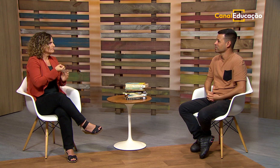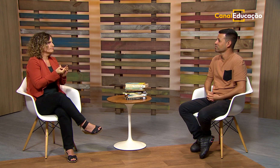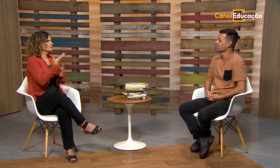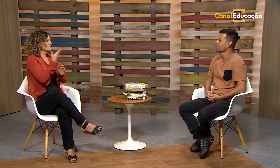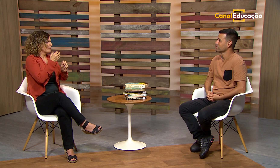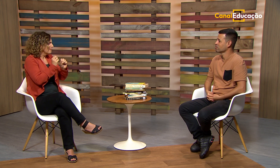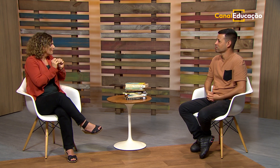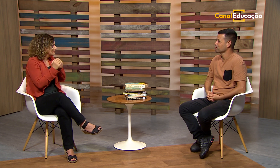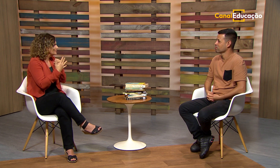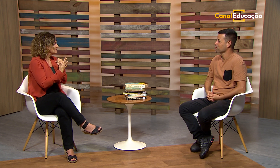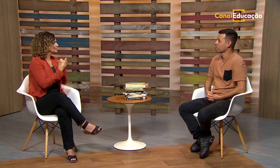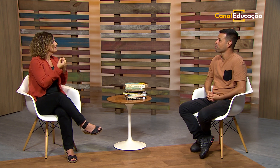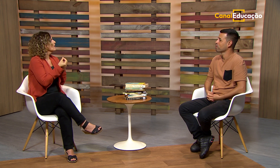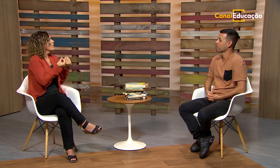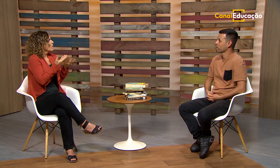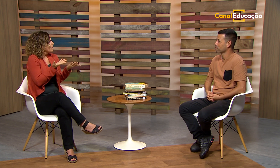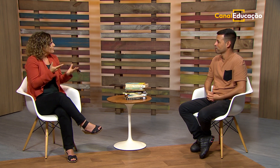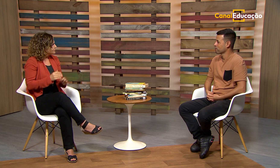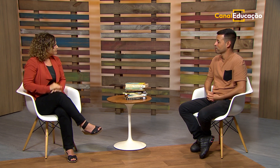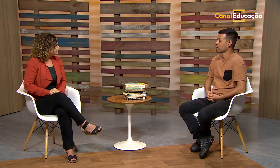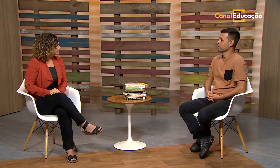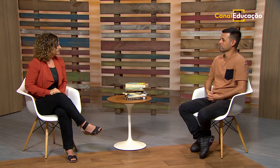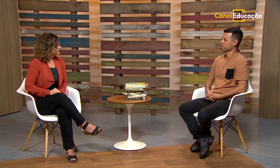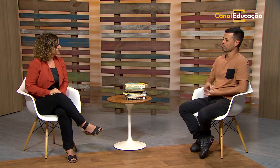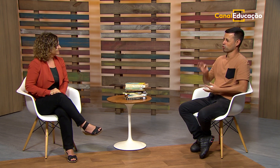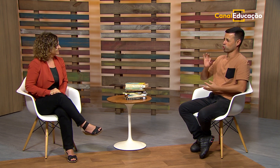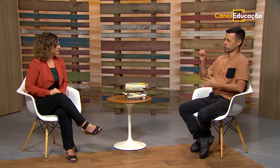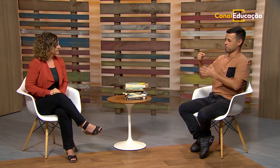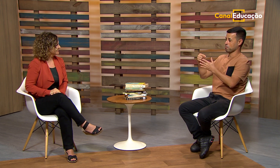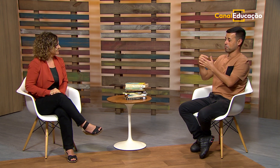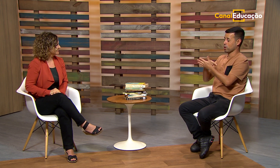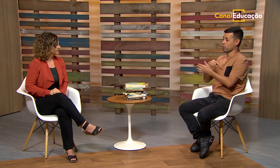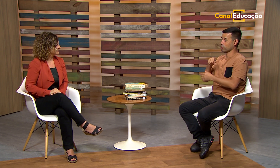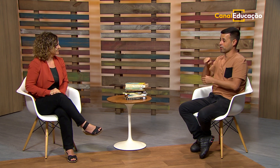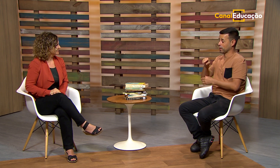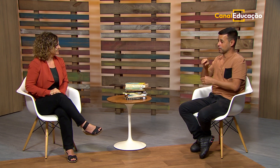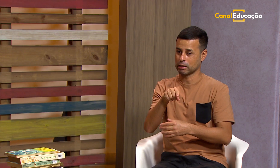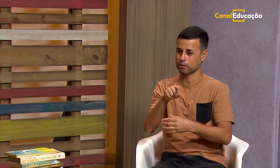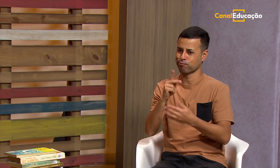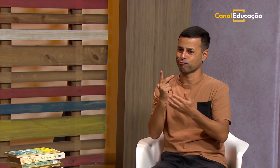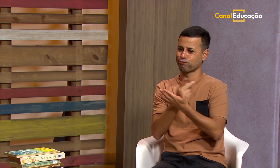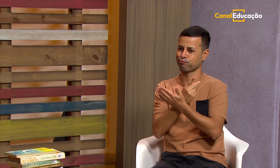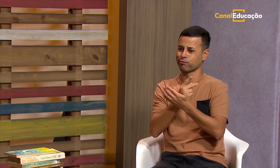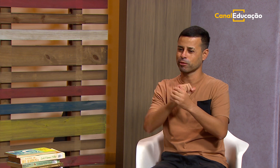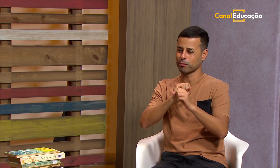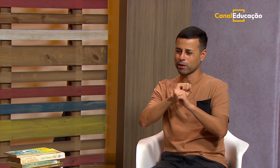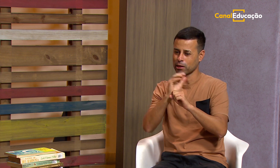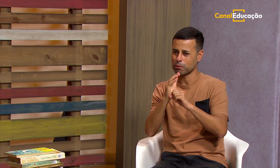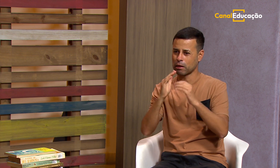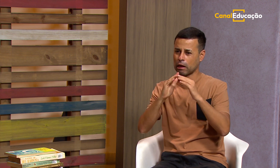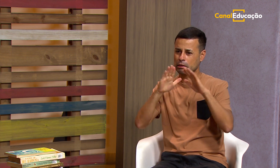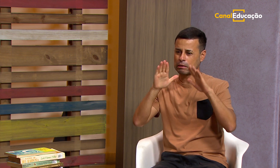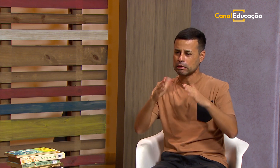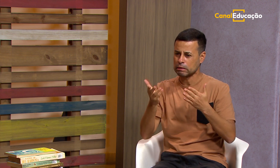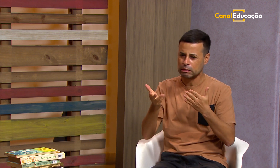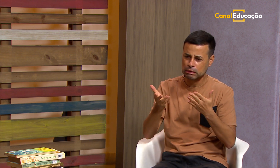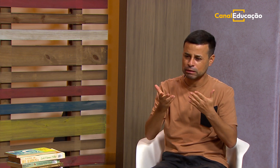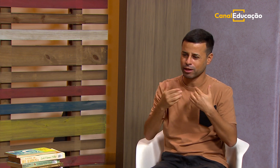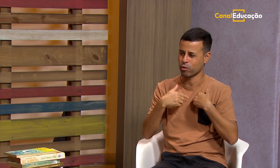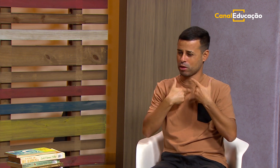de 2020, começo da pandemia. Conta pra gente. Ótimo você me perguntar isso. Assim que foi declarada a pandemia, eu,